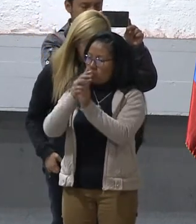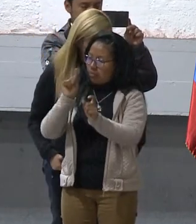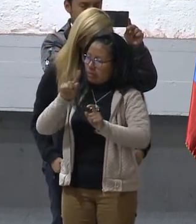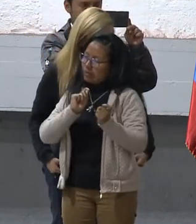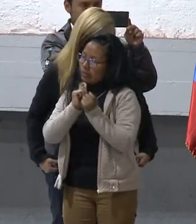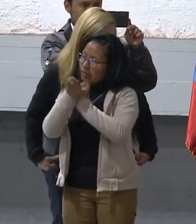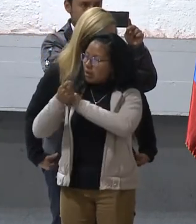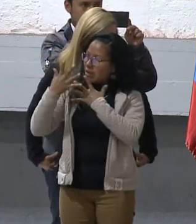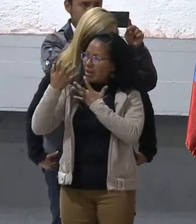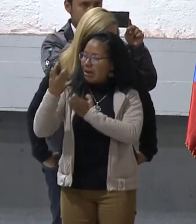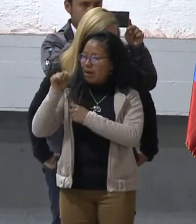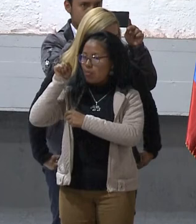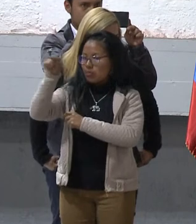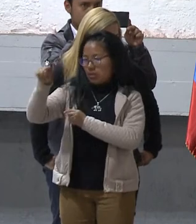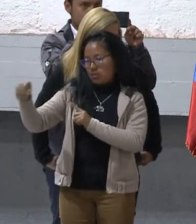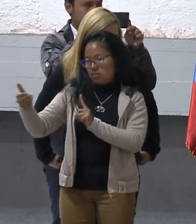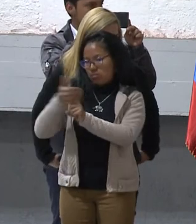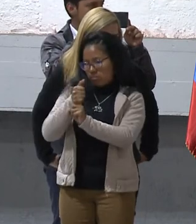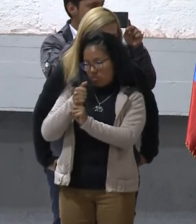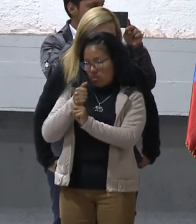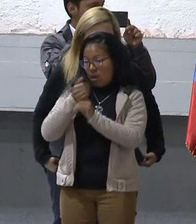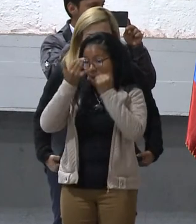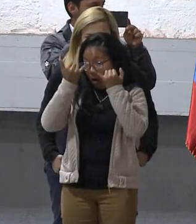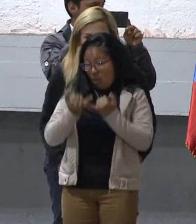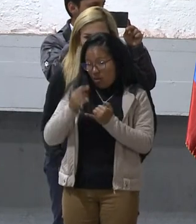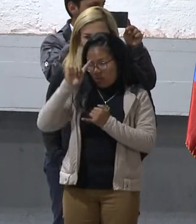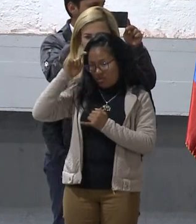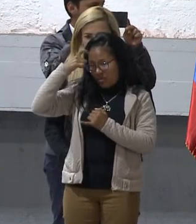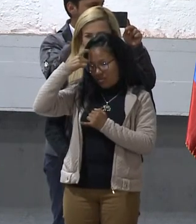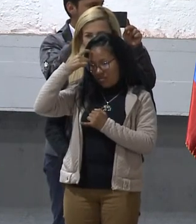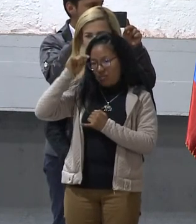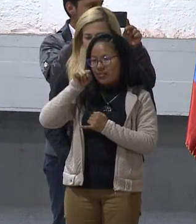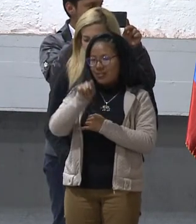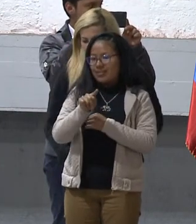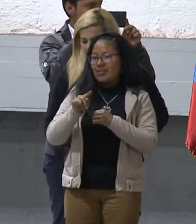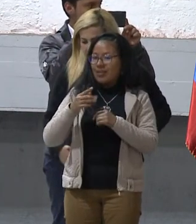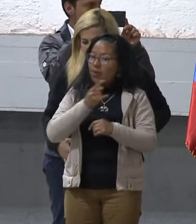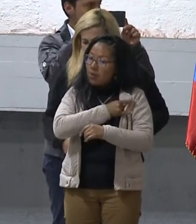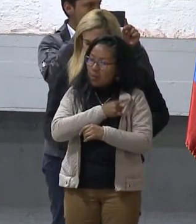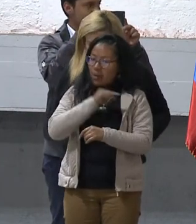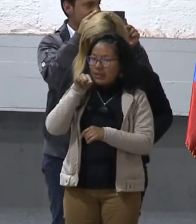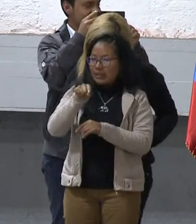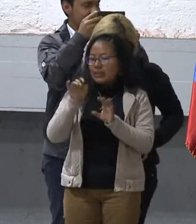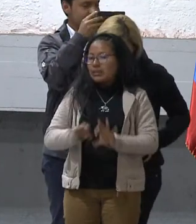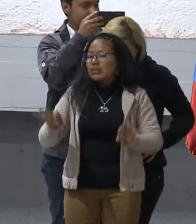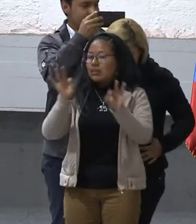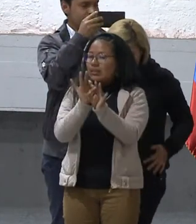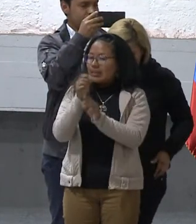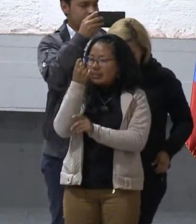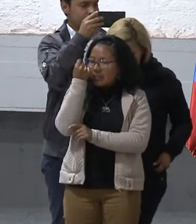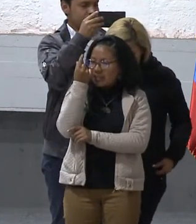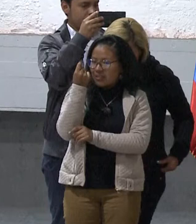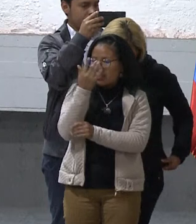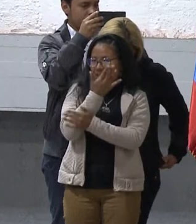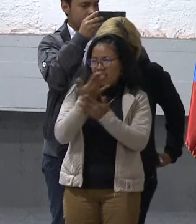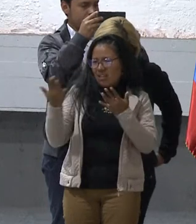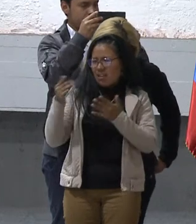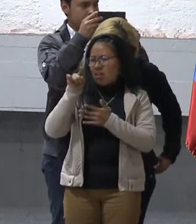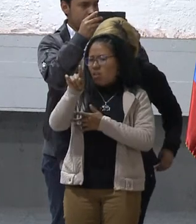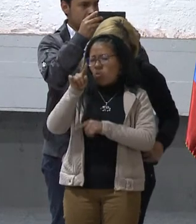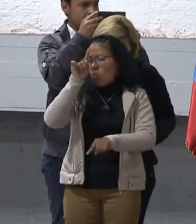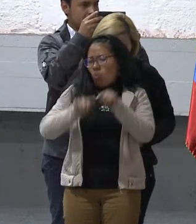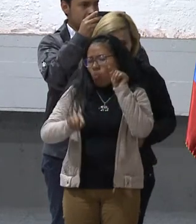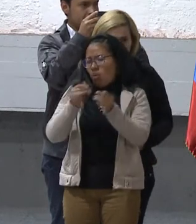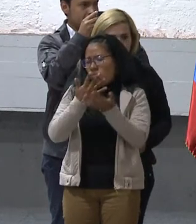debemos luchar el actual gobierno universitario debe comprender quién no hay ilusión alguna que valga